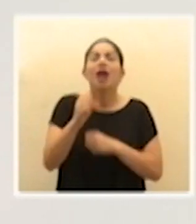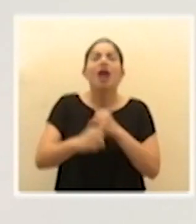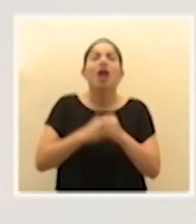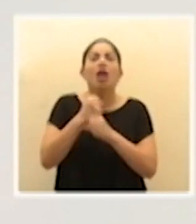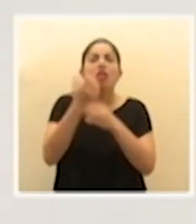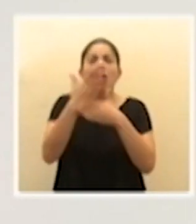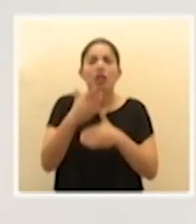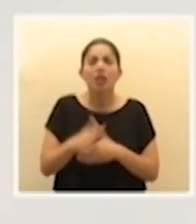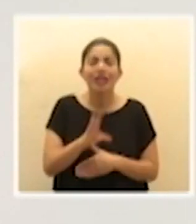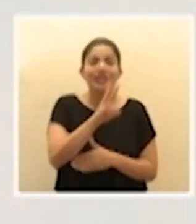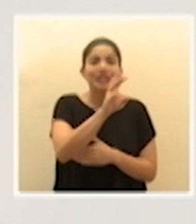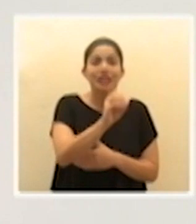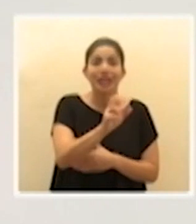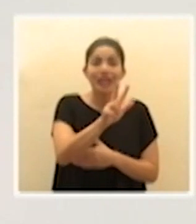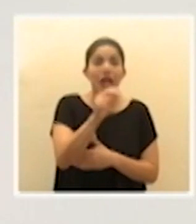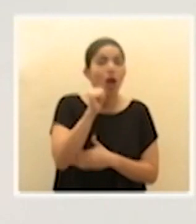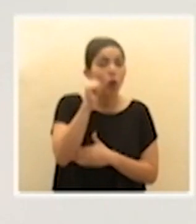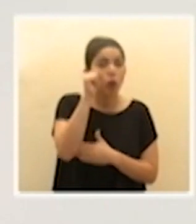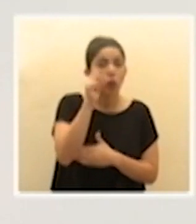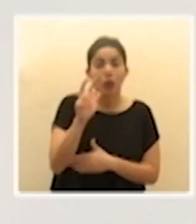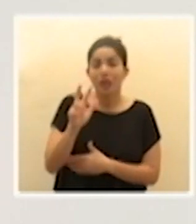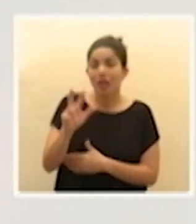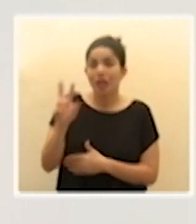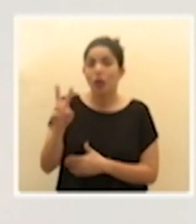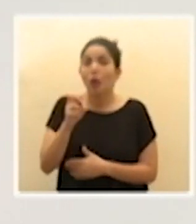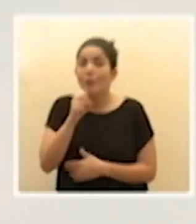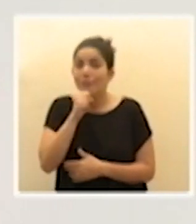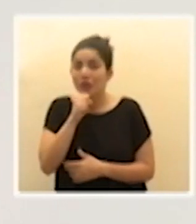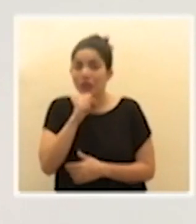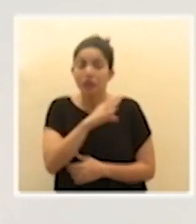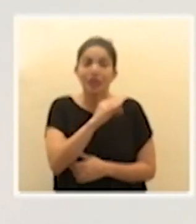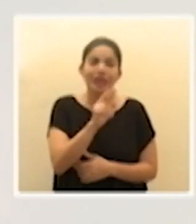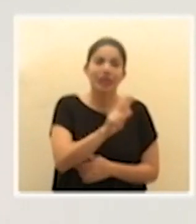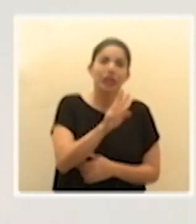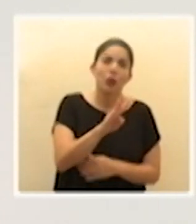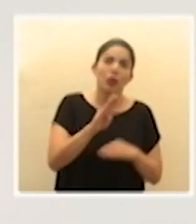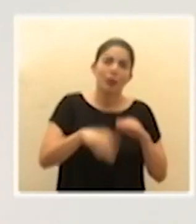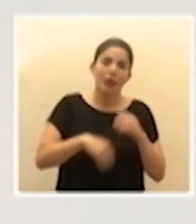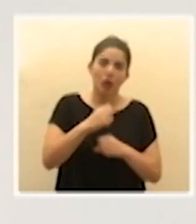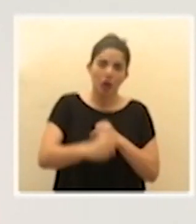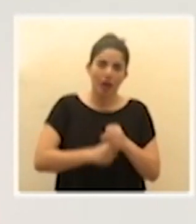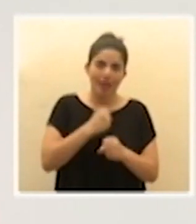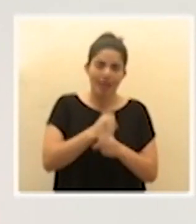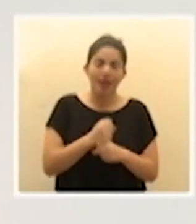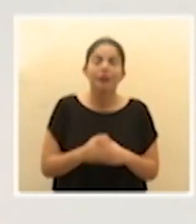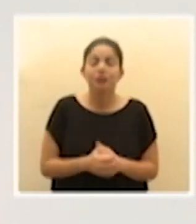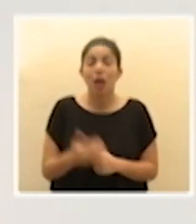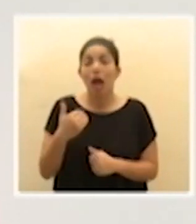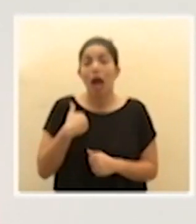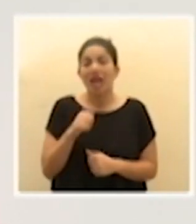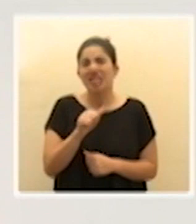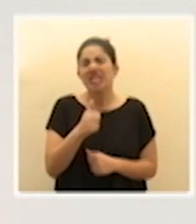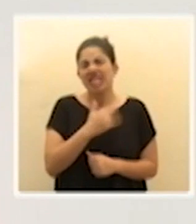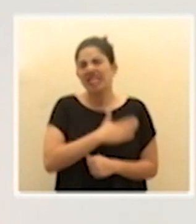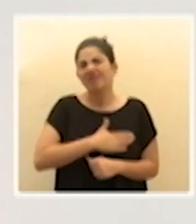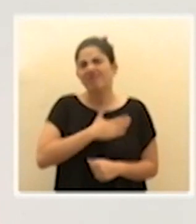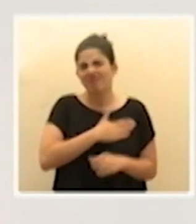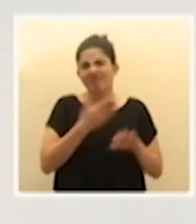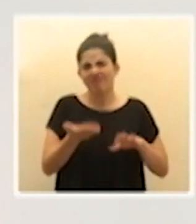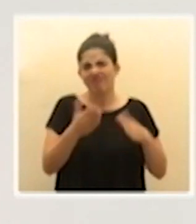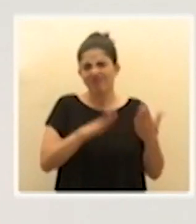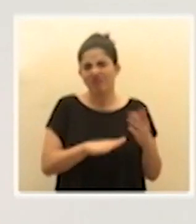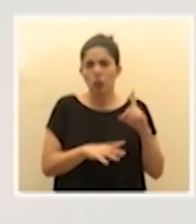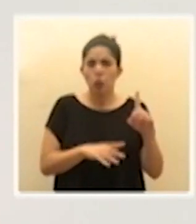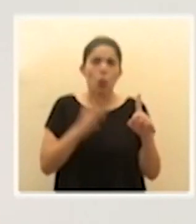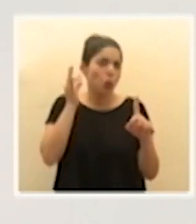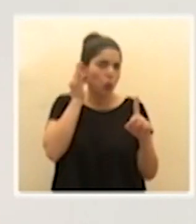tenemos 603 adultos, 32 personas mayores y 34 menores de edad. Se registran 10 lamentables fallecimientos, una